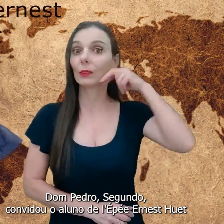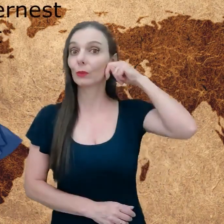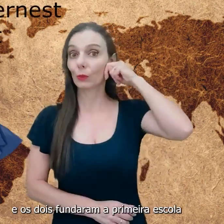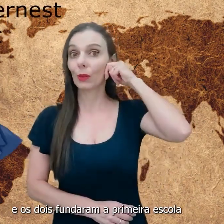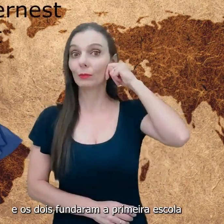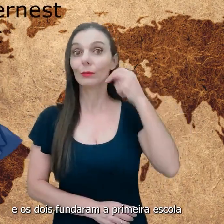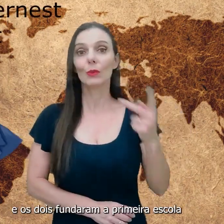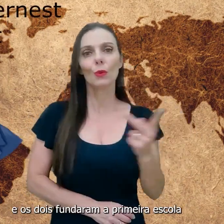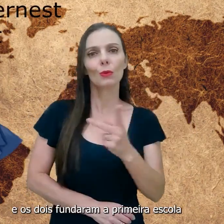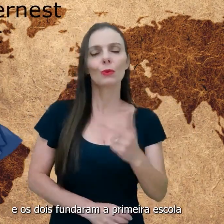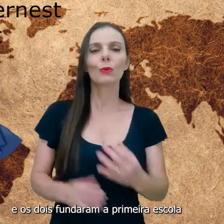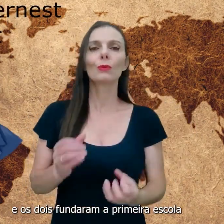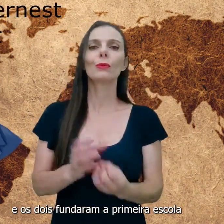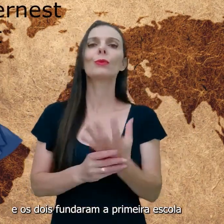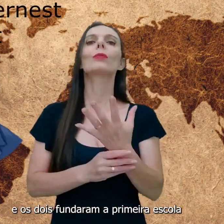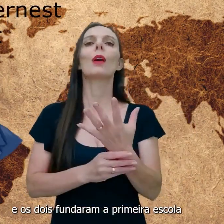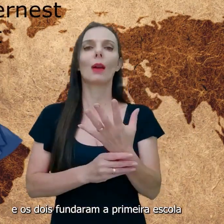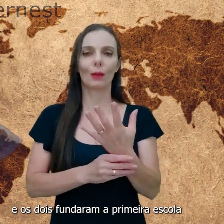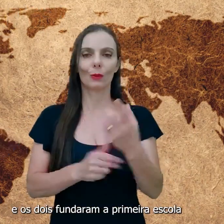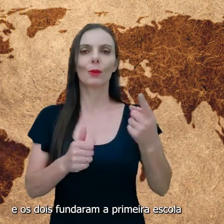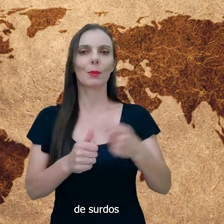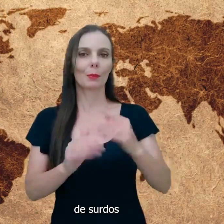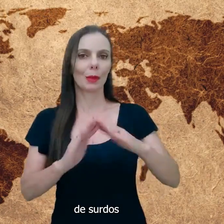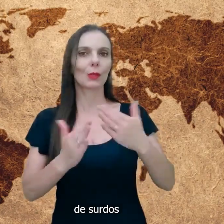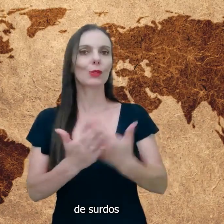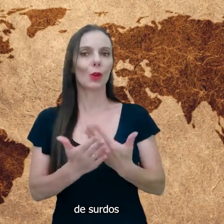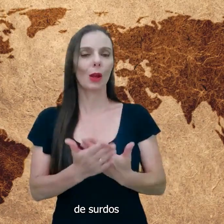e os dois fundaram a primeira escola de surdos.